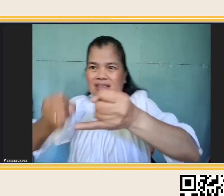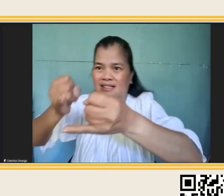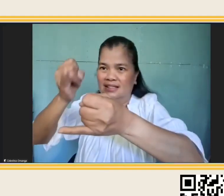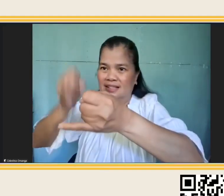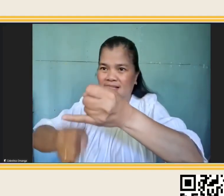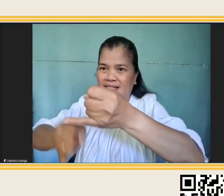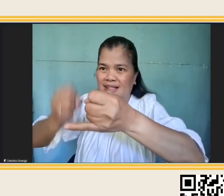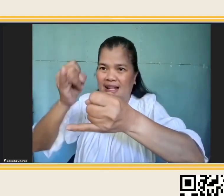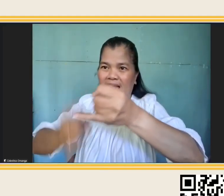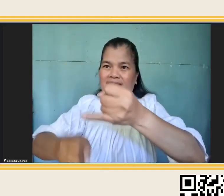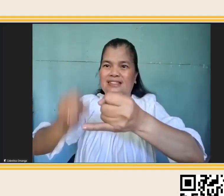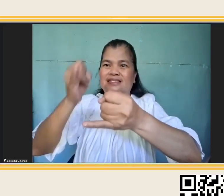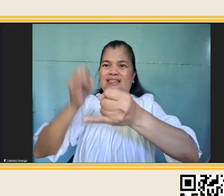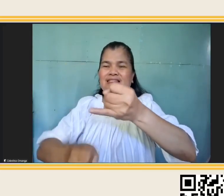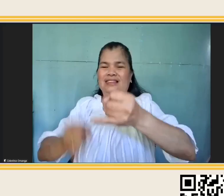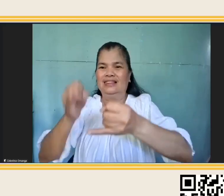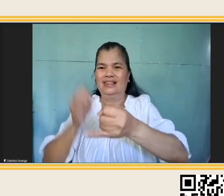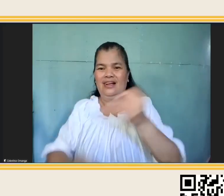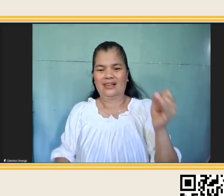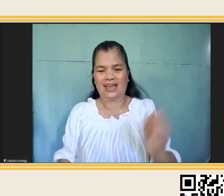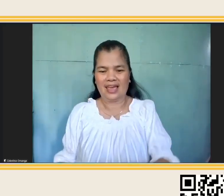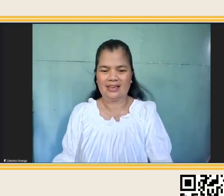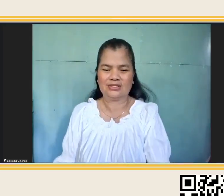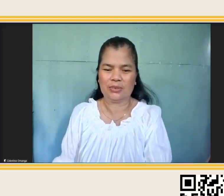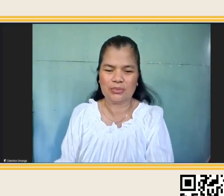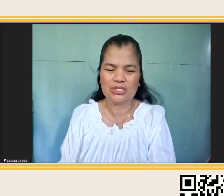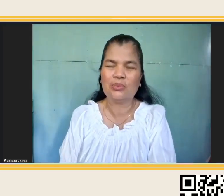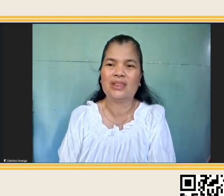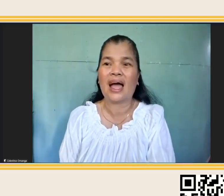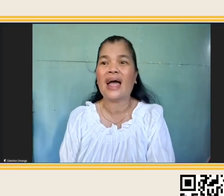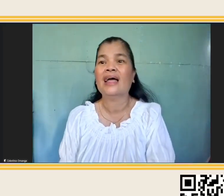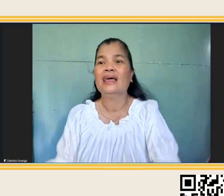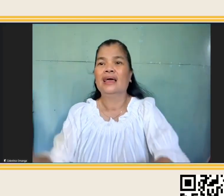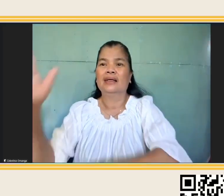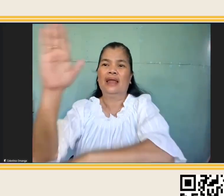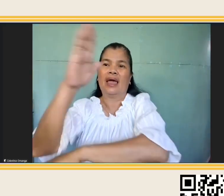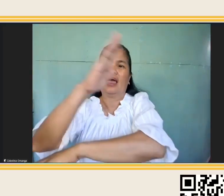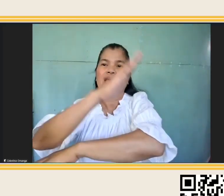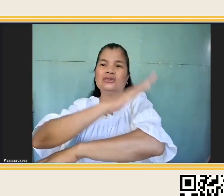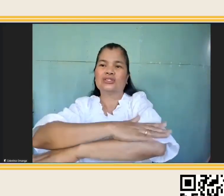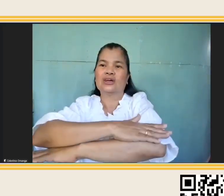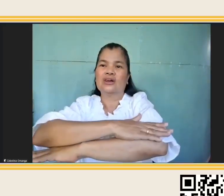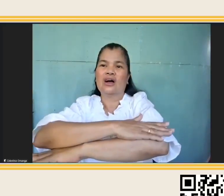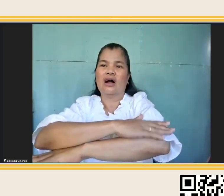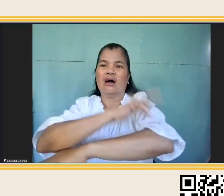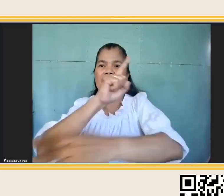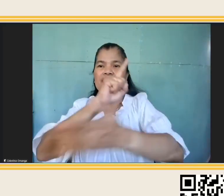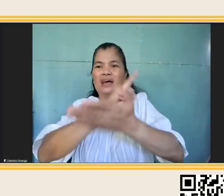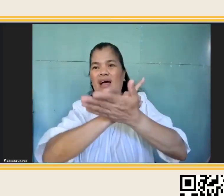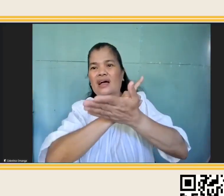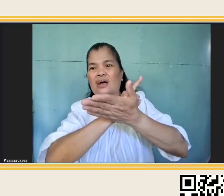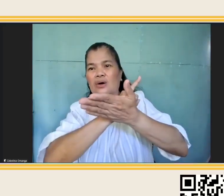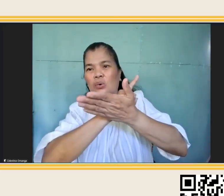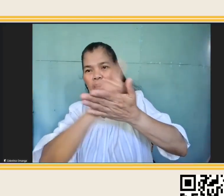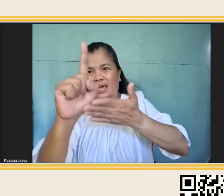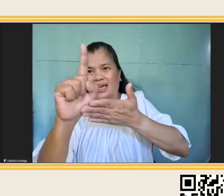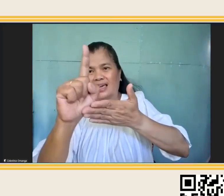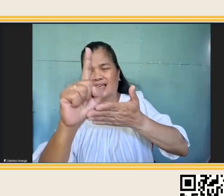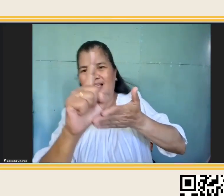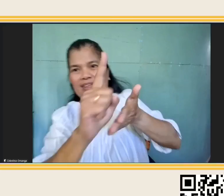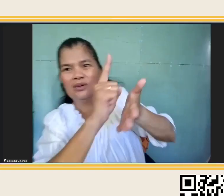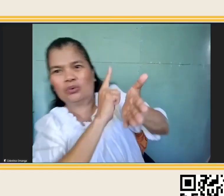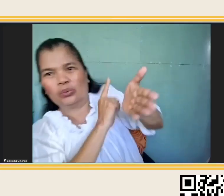Last. Last. Okay. So we proceed with the days of the